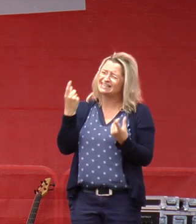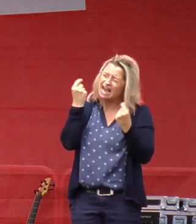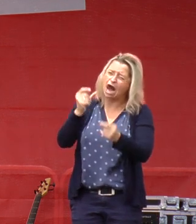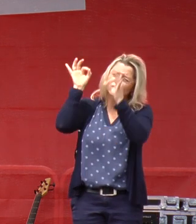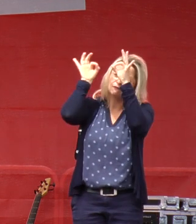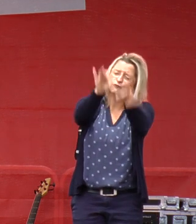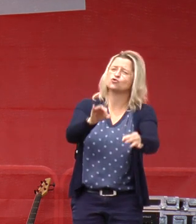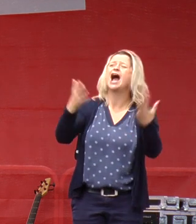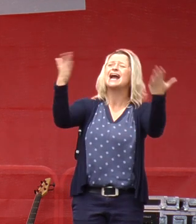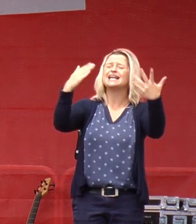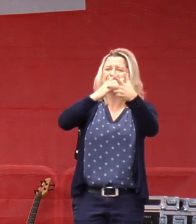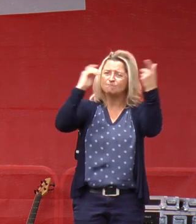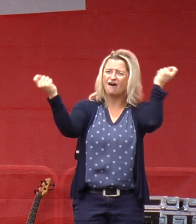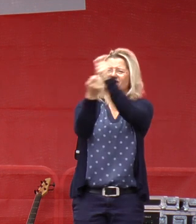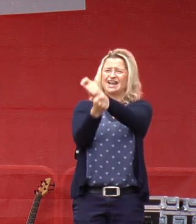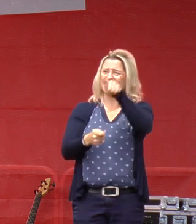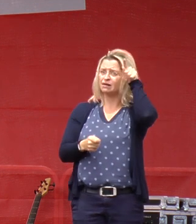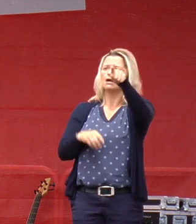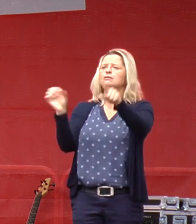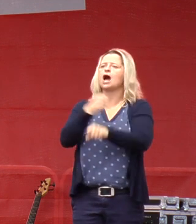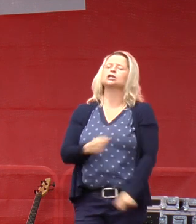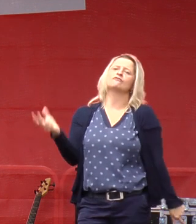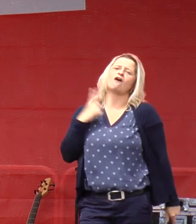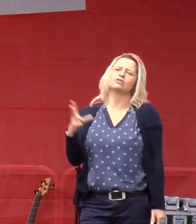eine Zukunftsfrage. Hier können wir einfach nicht mehr auf Zeit spielen.